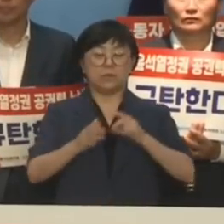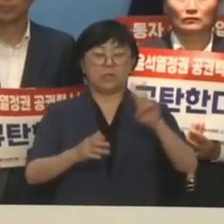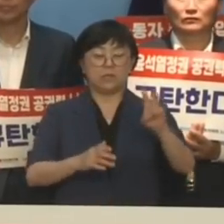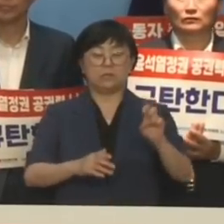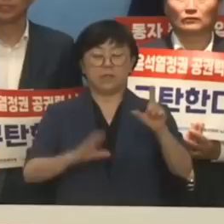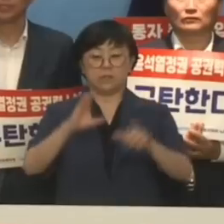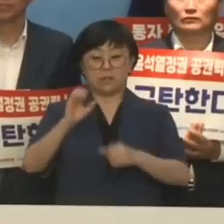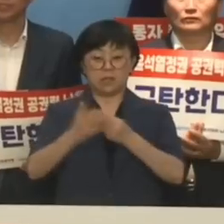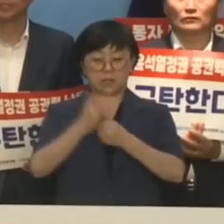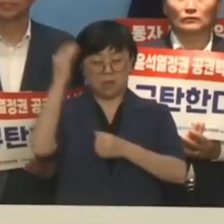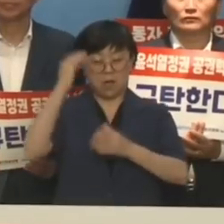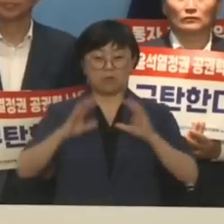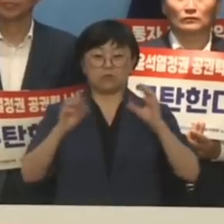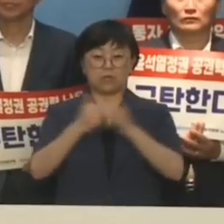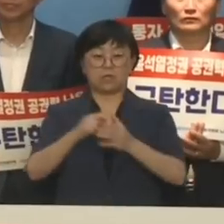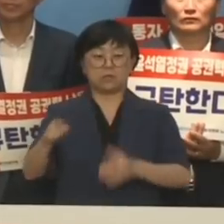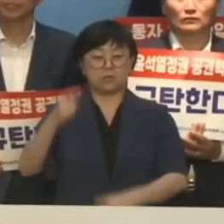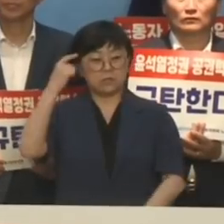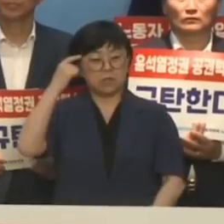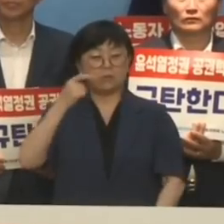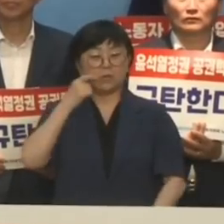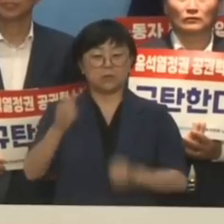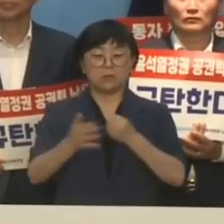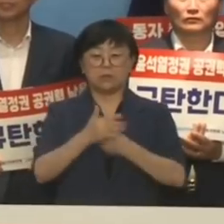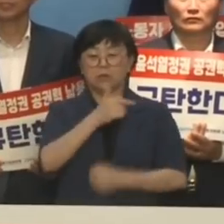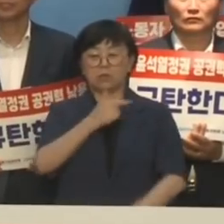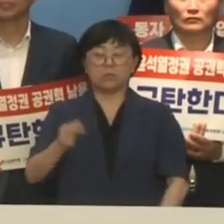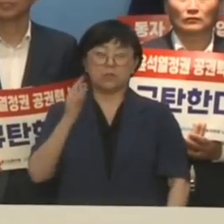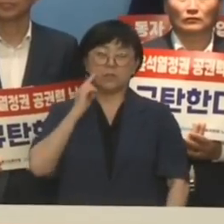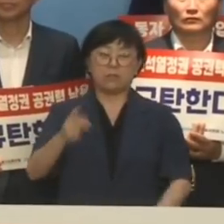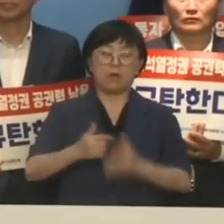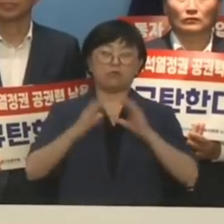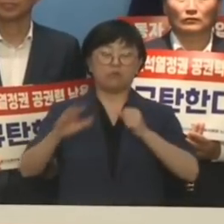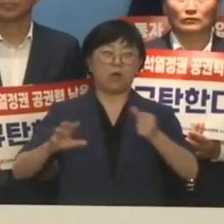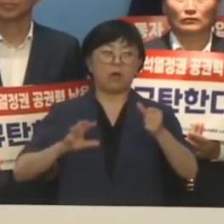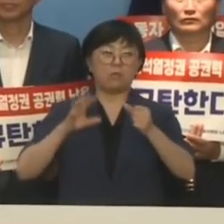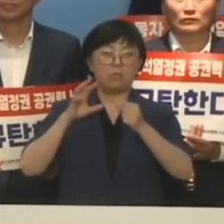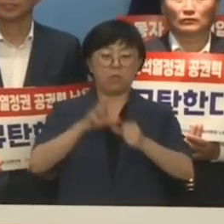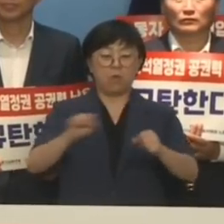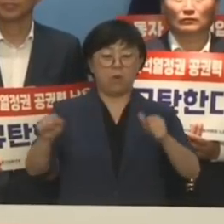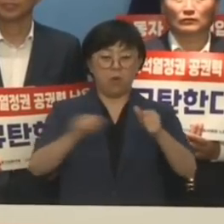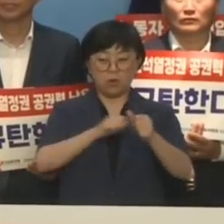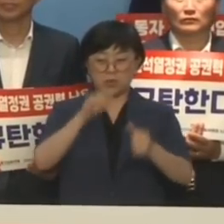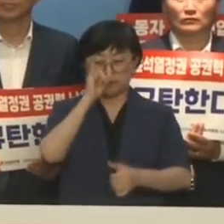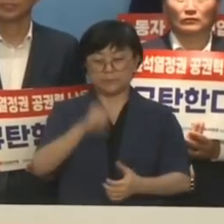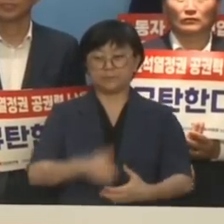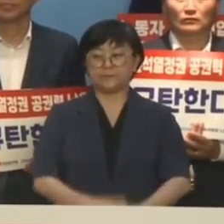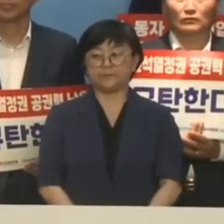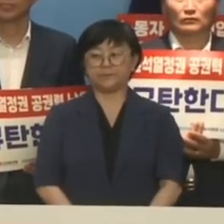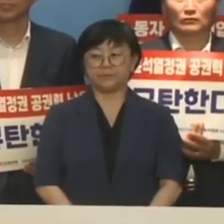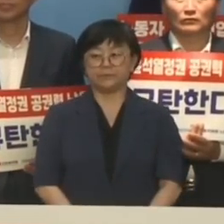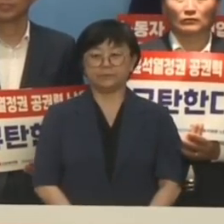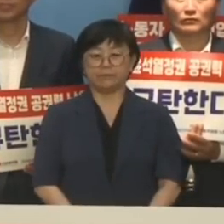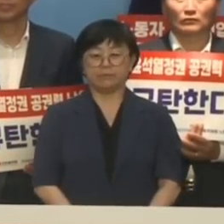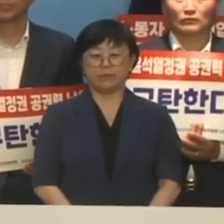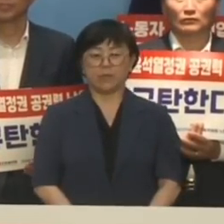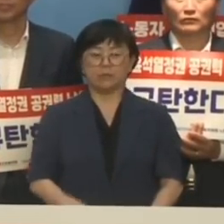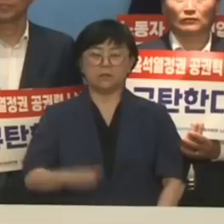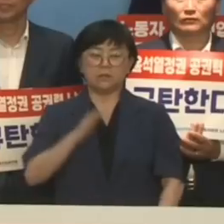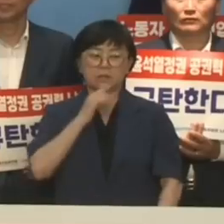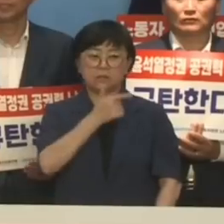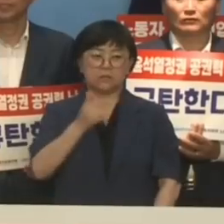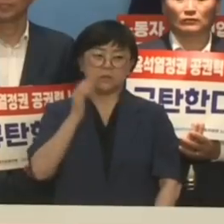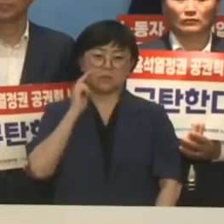21세기 대한민국에서 상상도 할 수 없는 끔찍한 국가폭력 과잉 진압이 발생했습니다.